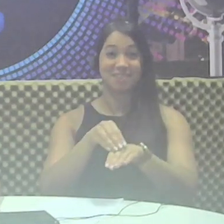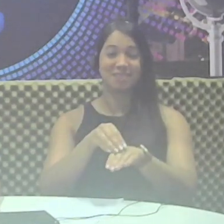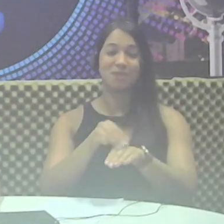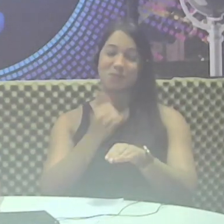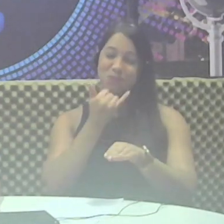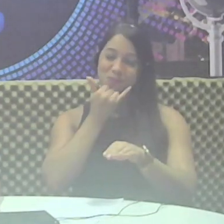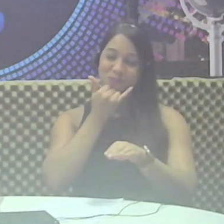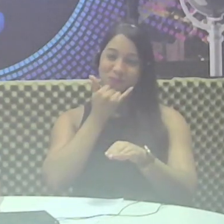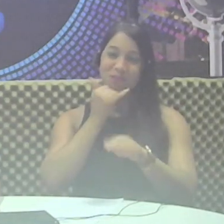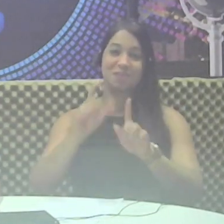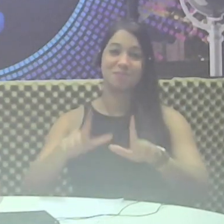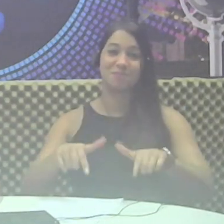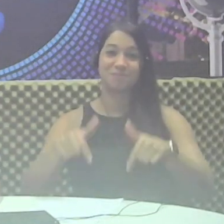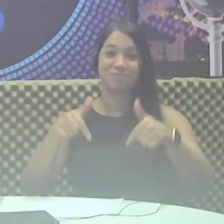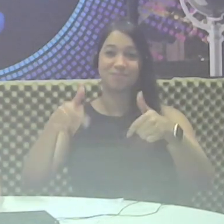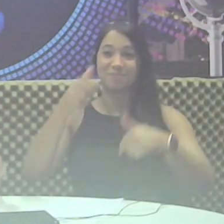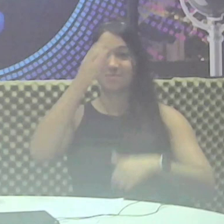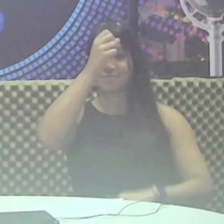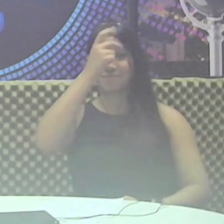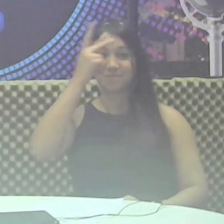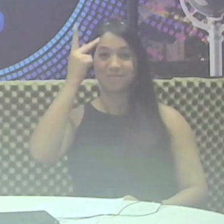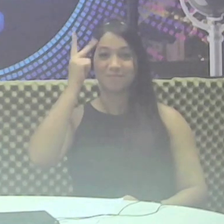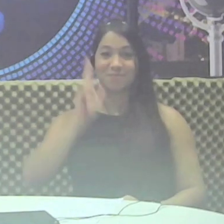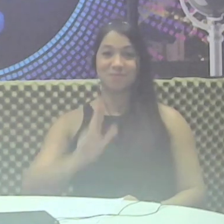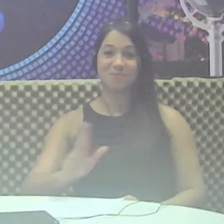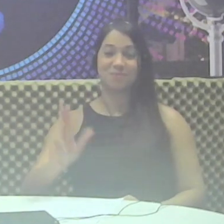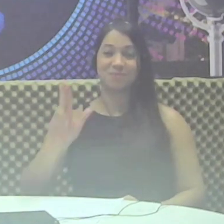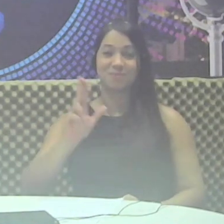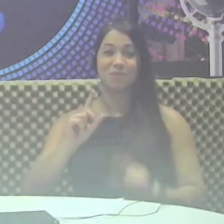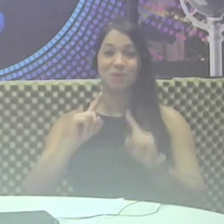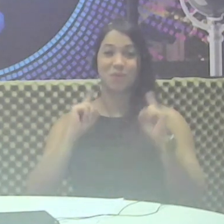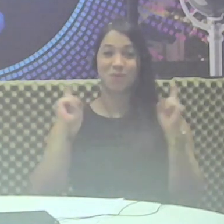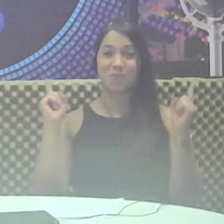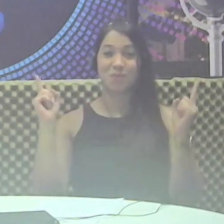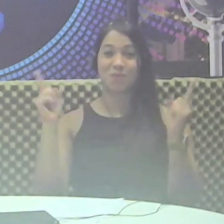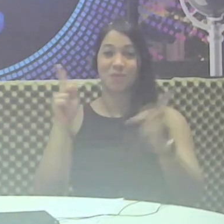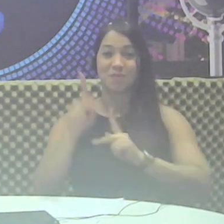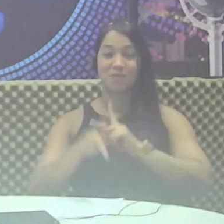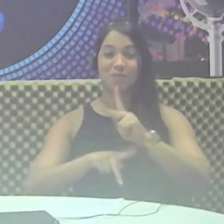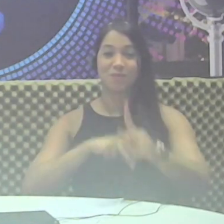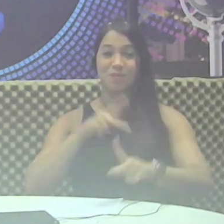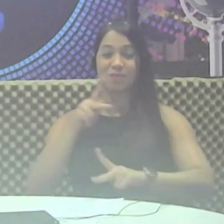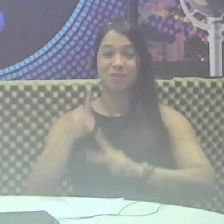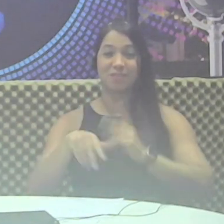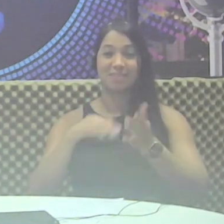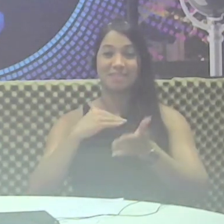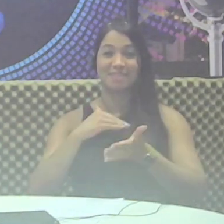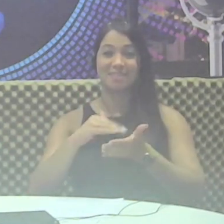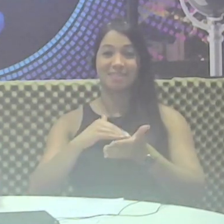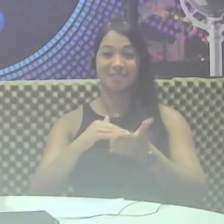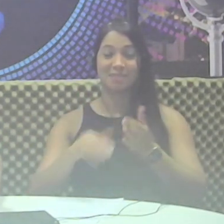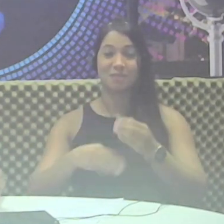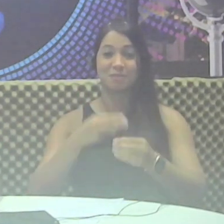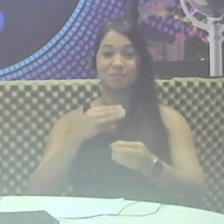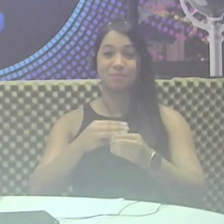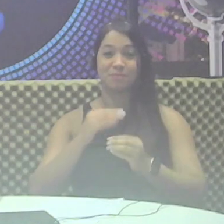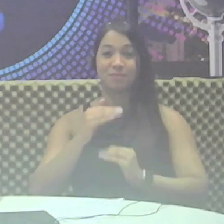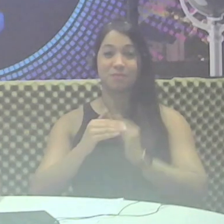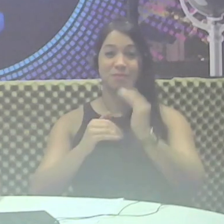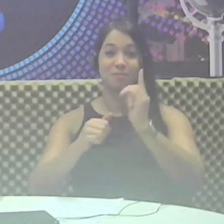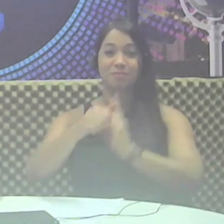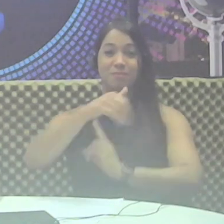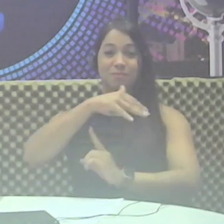O veículo integra a ação da Prefeitura de Uberlândia para levar a toda a população serviços da Secretaria Municipal de Desenvolvimento